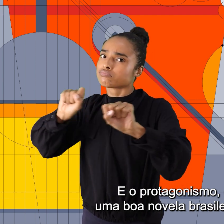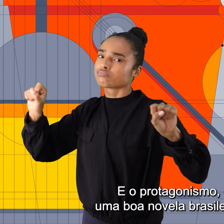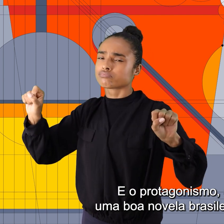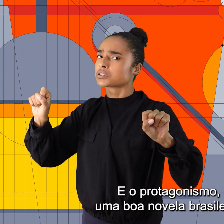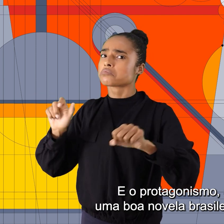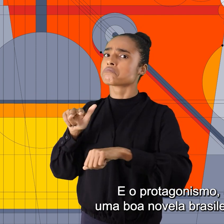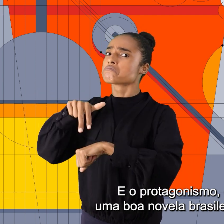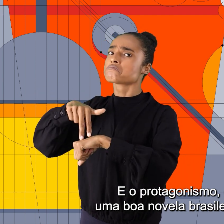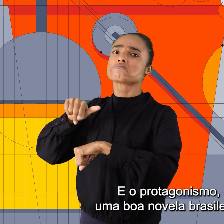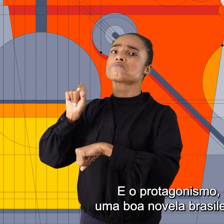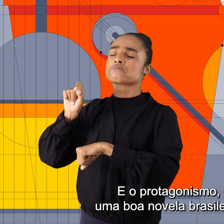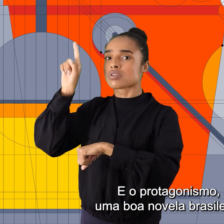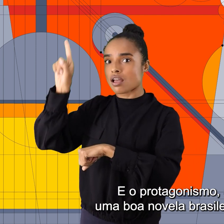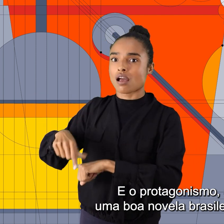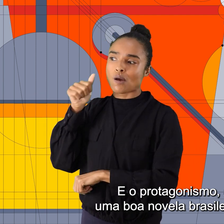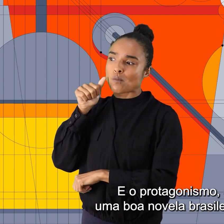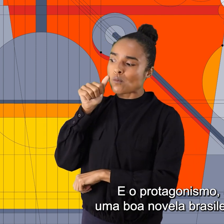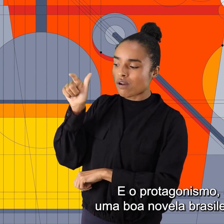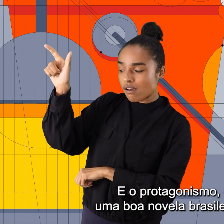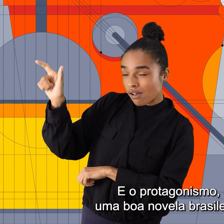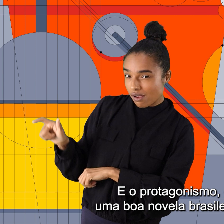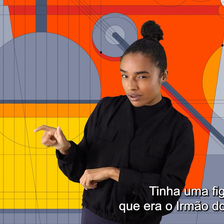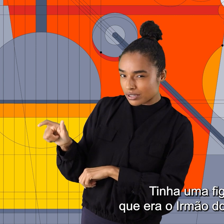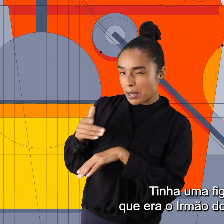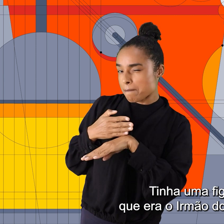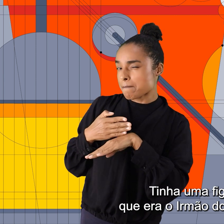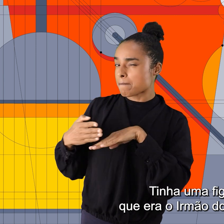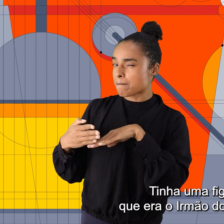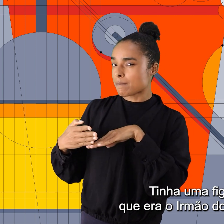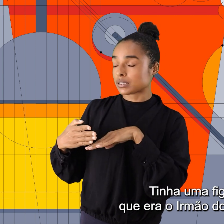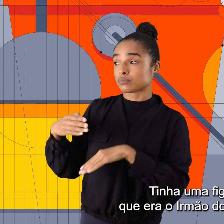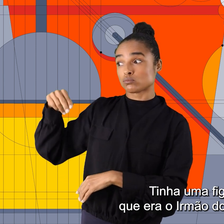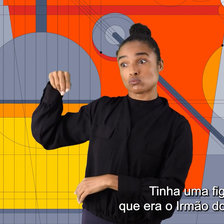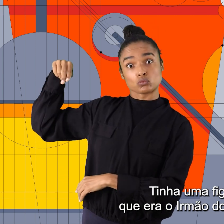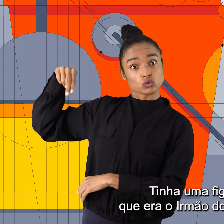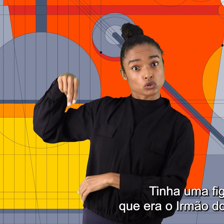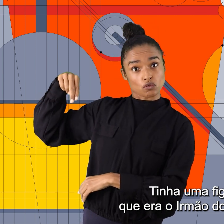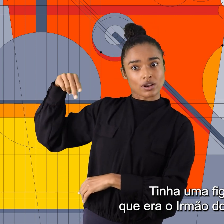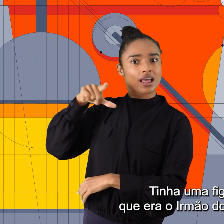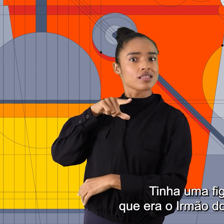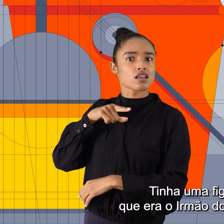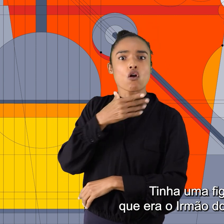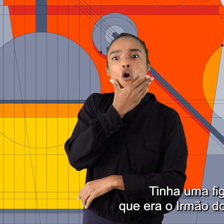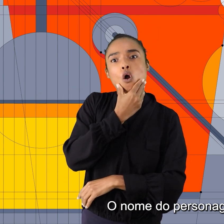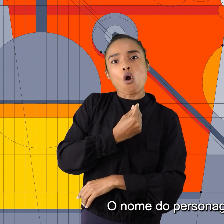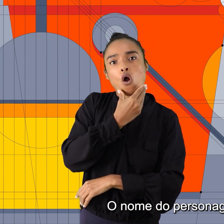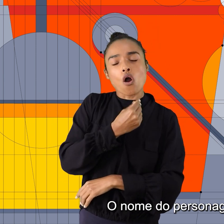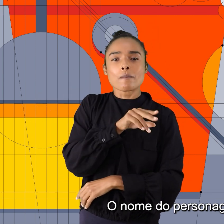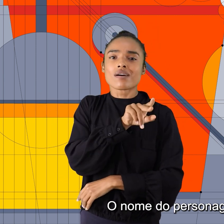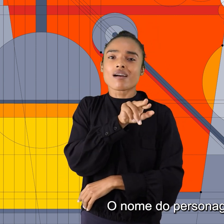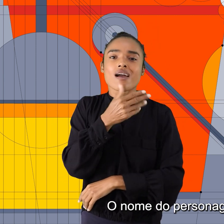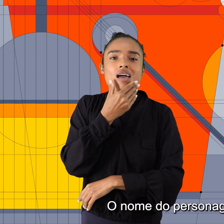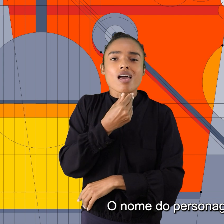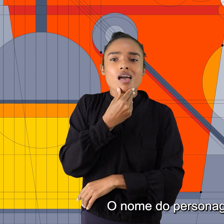como uma boa novela brasileira, era branco. Tinha uma figura lá que era o Irmão do Quilombo. O nome